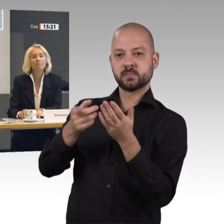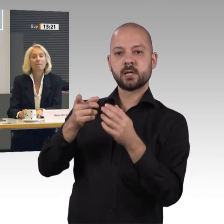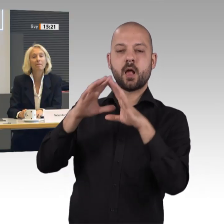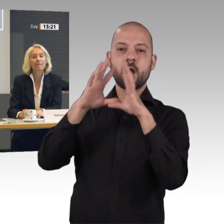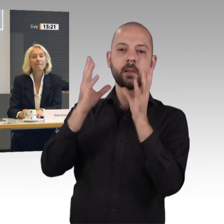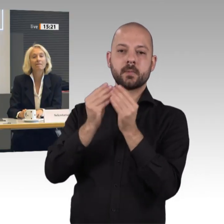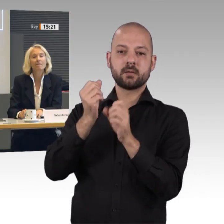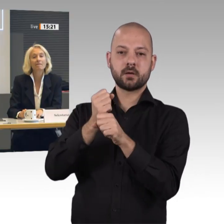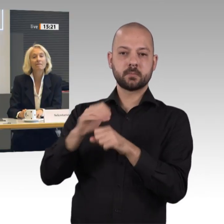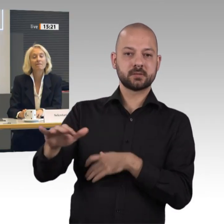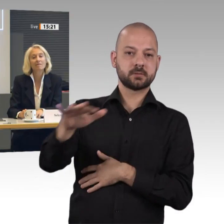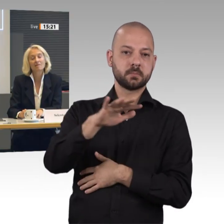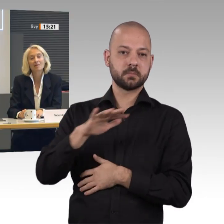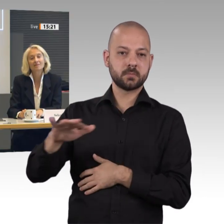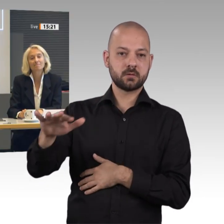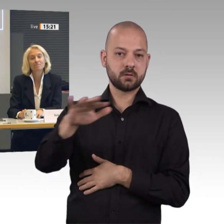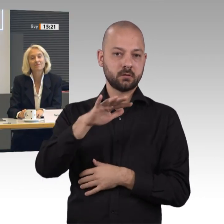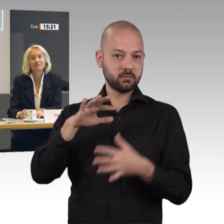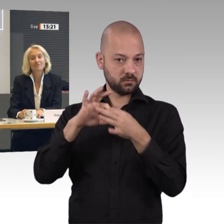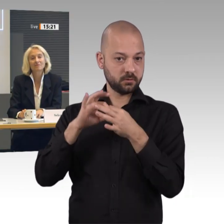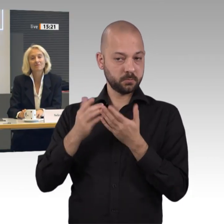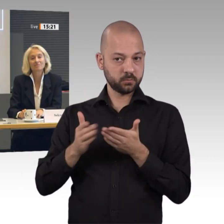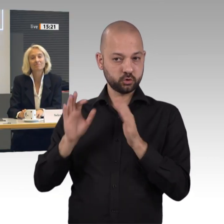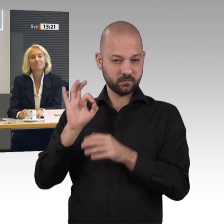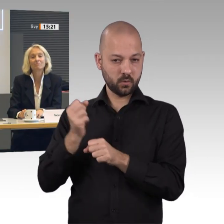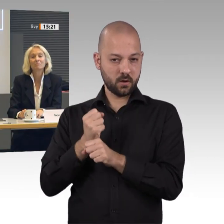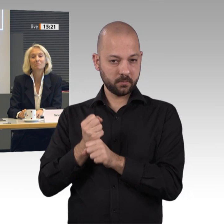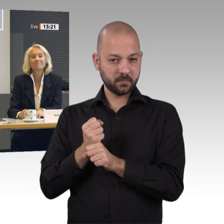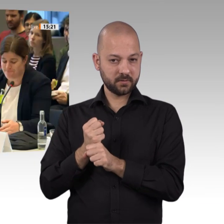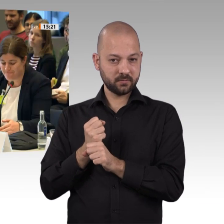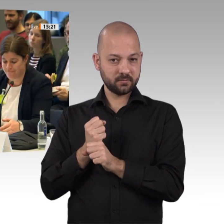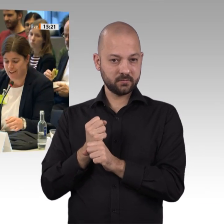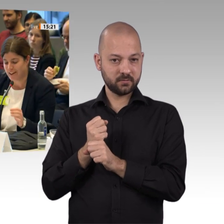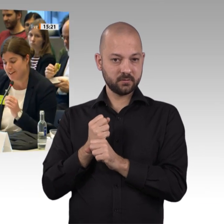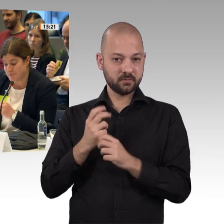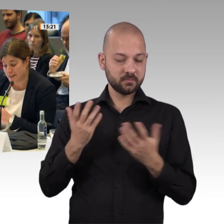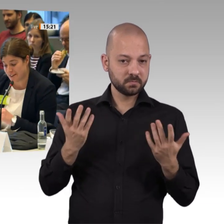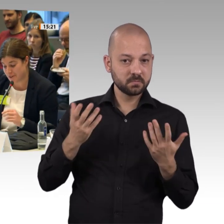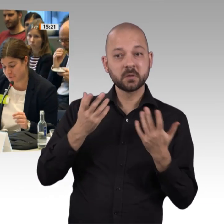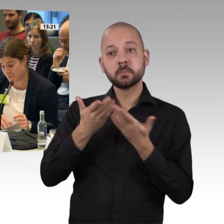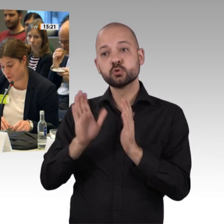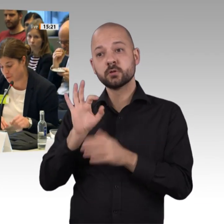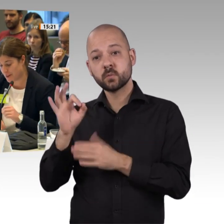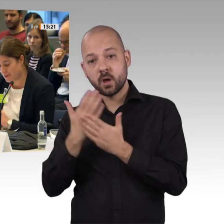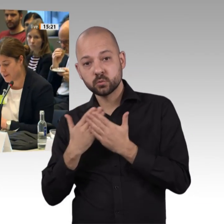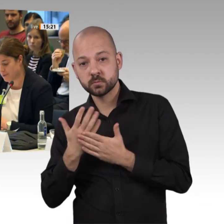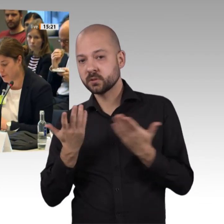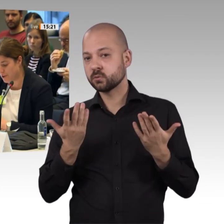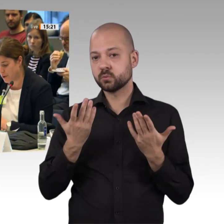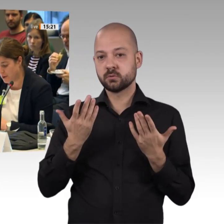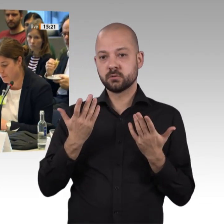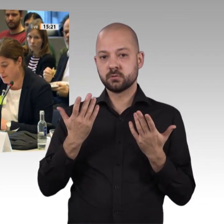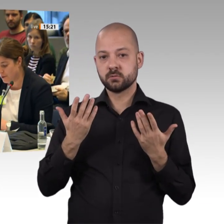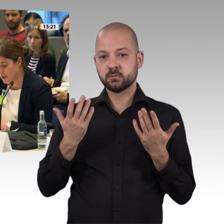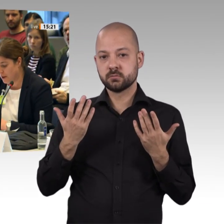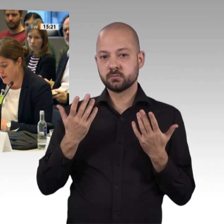bitte. Die BAG WFBM begrüßt neu ans Mikro. Die BAG WFBM begrüßt das Budget